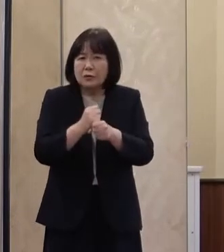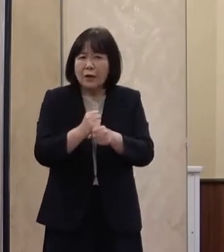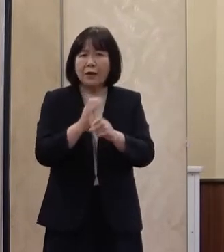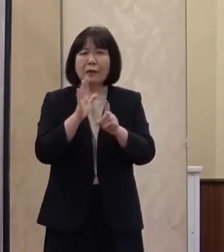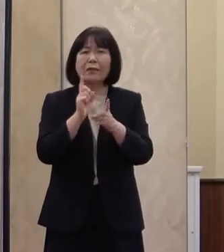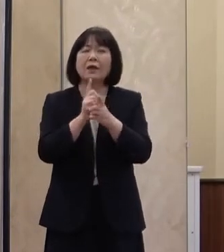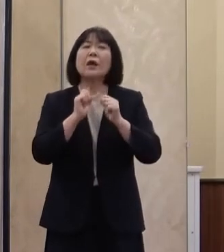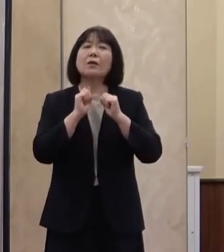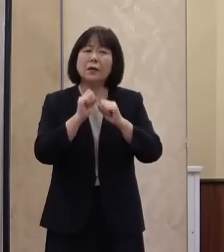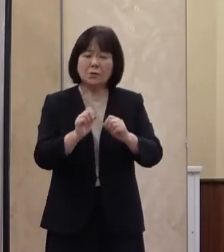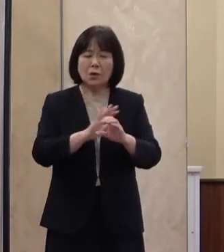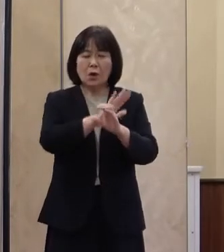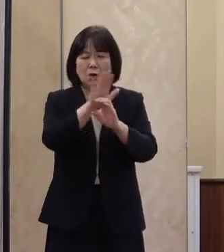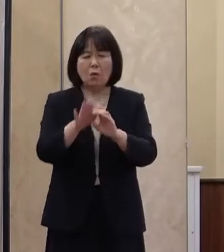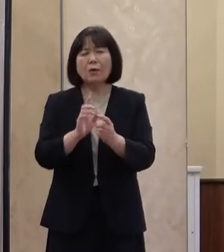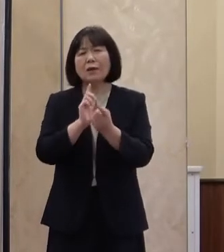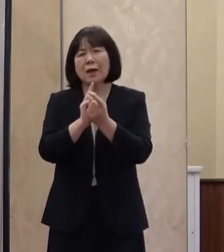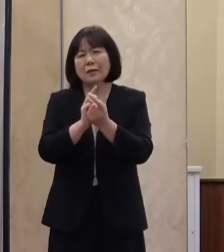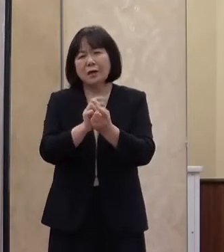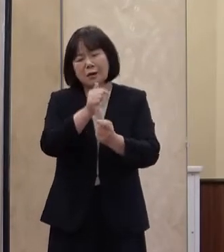策はこういう意味で大事なんだよっていう、